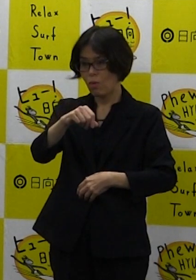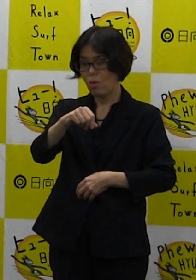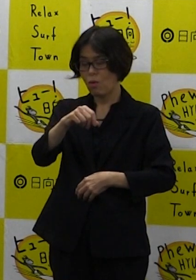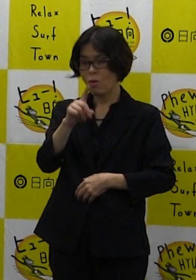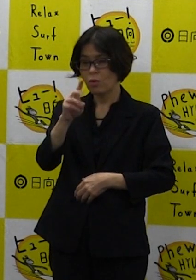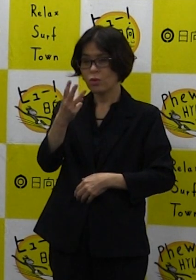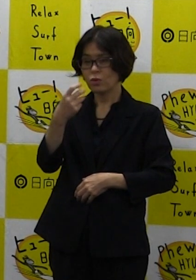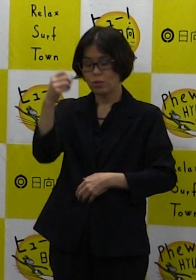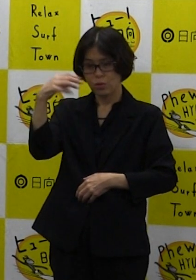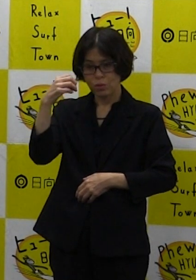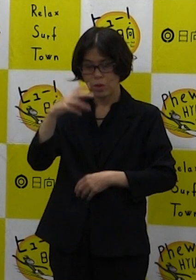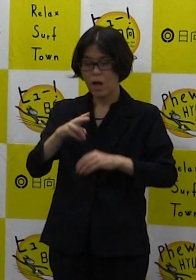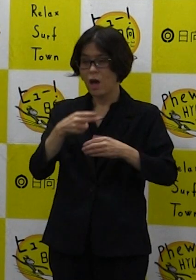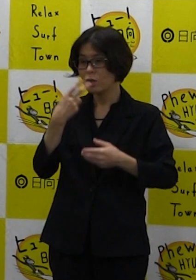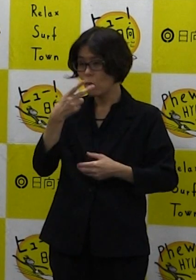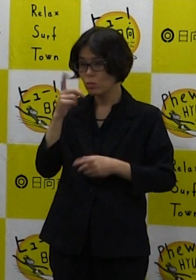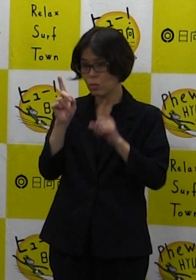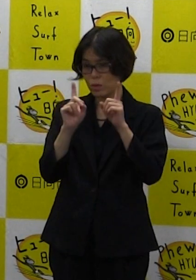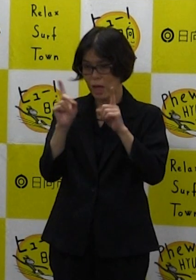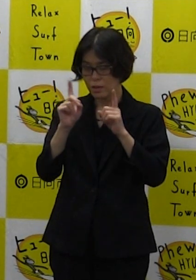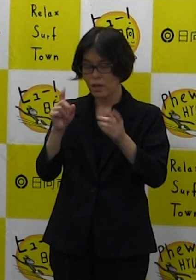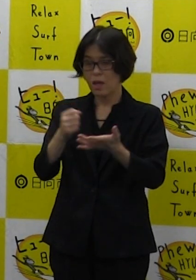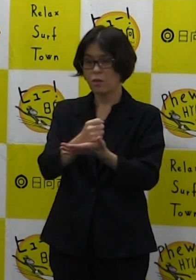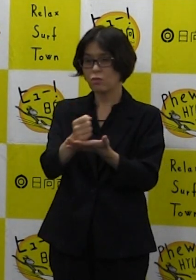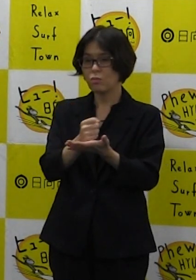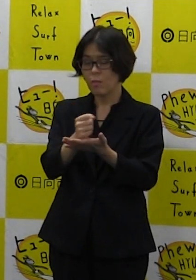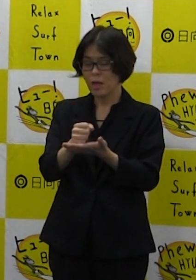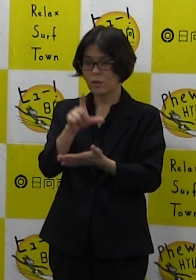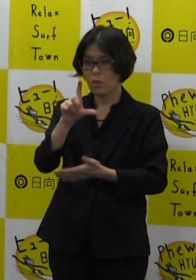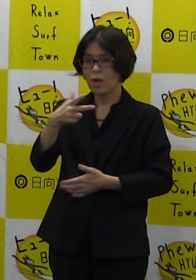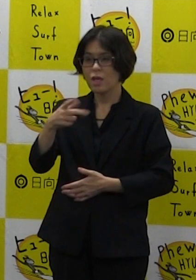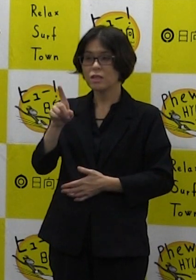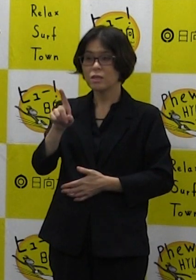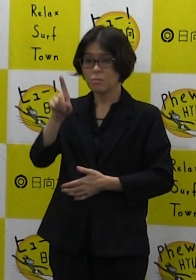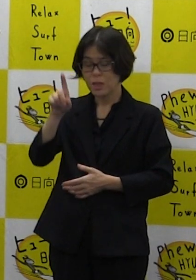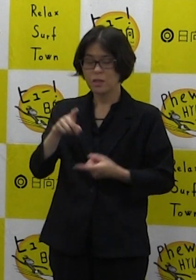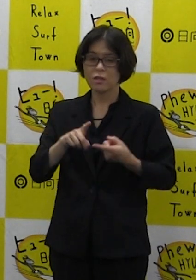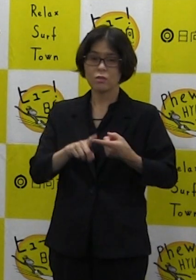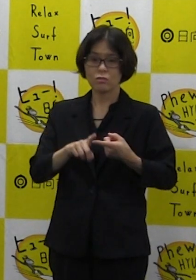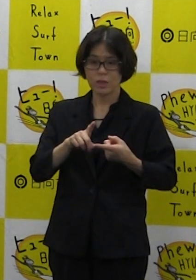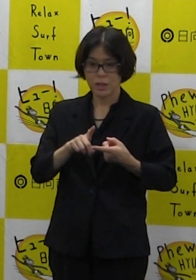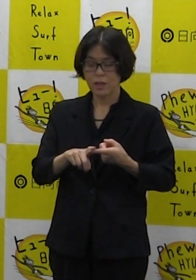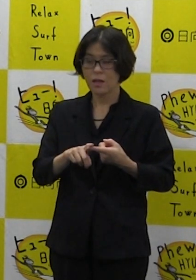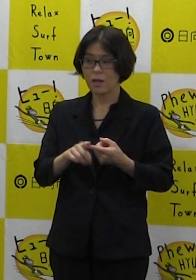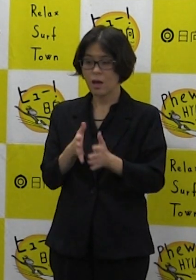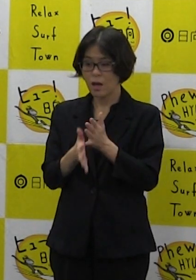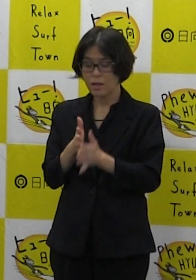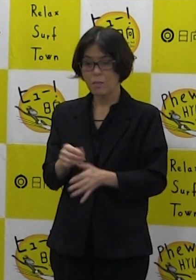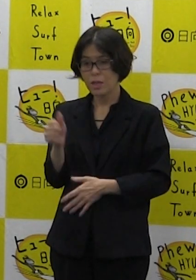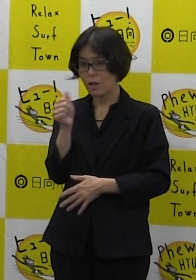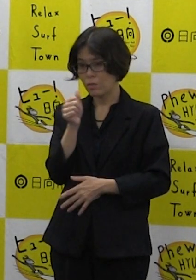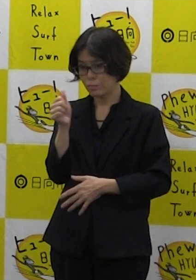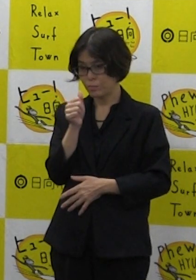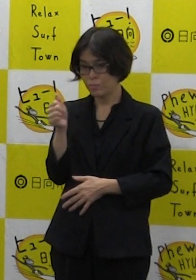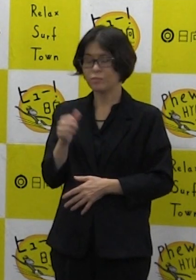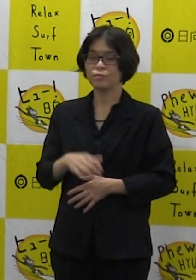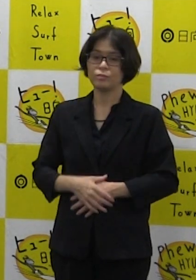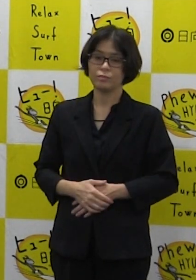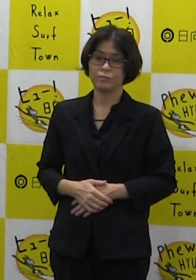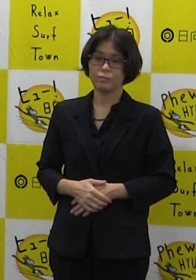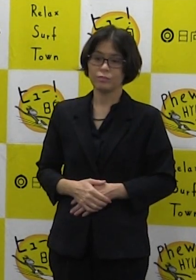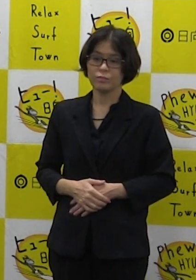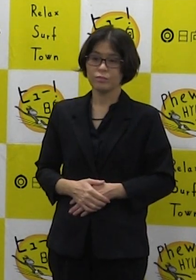ヒューヒューが食の祭典運命のレシピボリューム2について改めてご案内をさせていただき